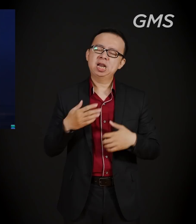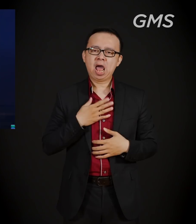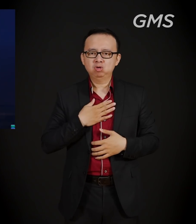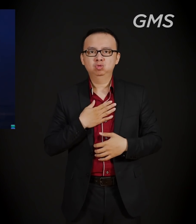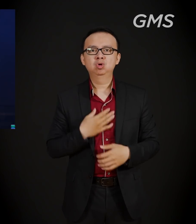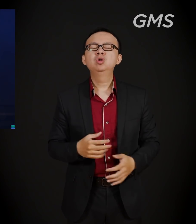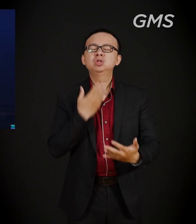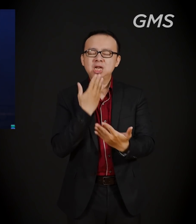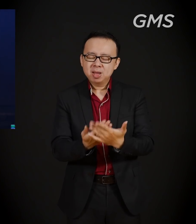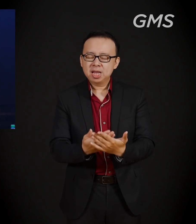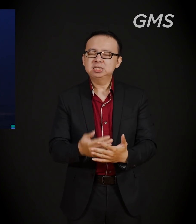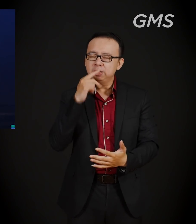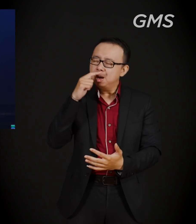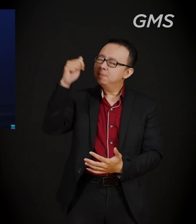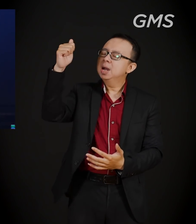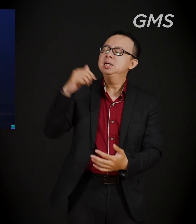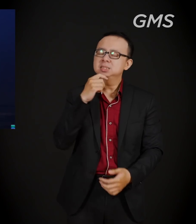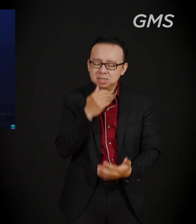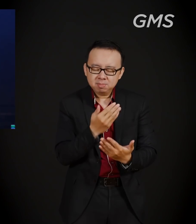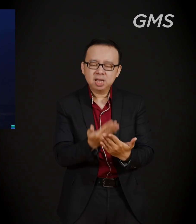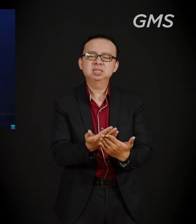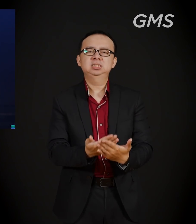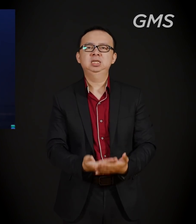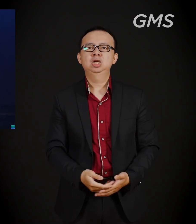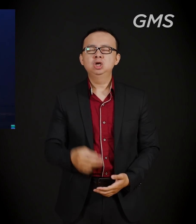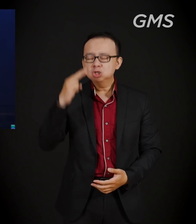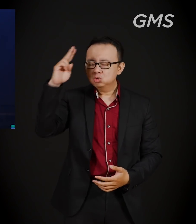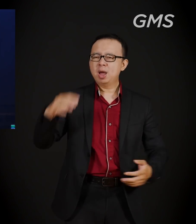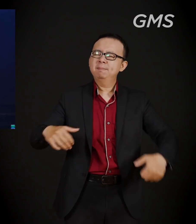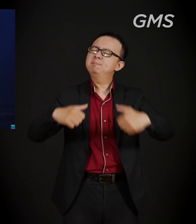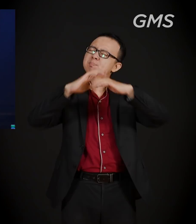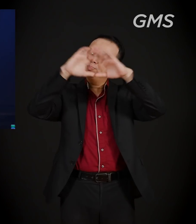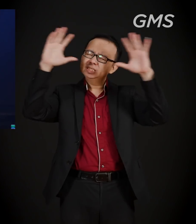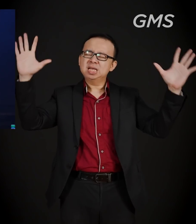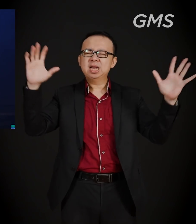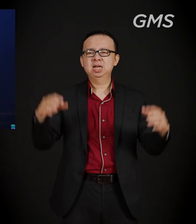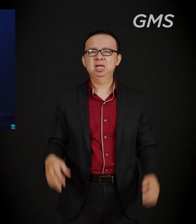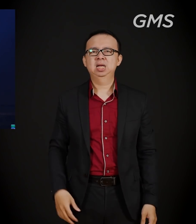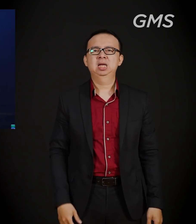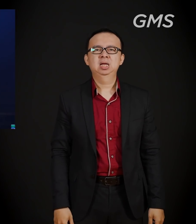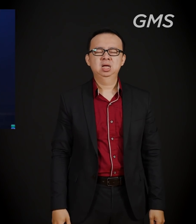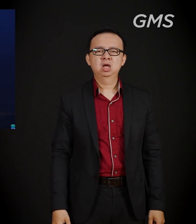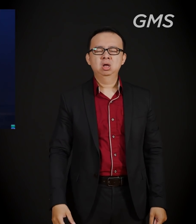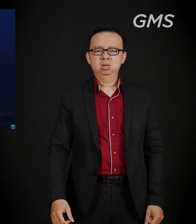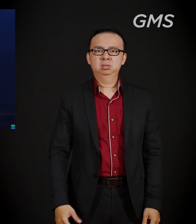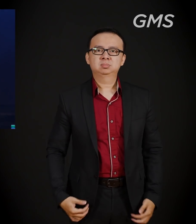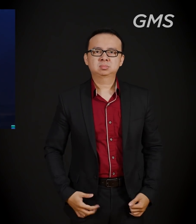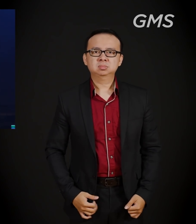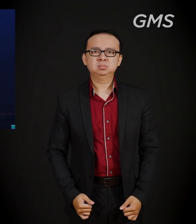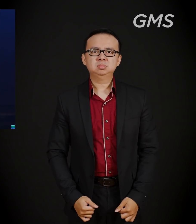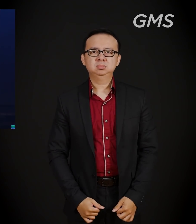biasa. Terima kasih Bapa. Terima kasih anugerah-Mu besar. Kasih-Mu luar biasa. Engkau adalah Tuhan.